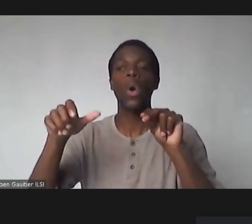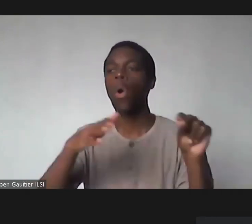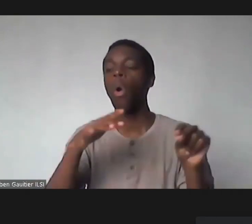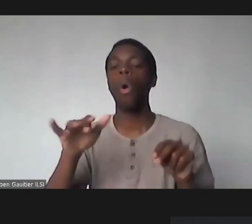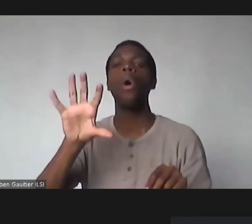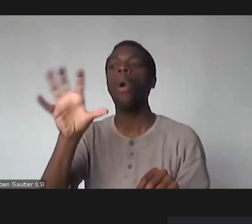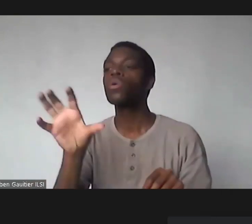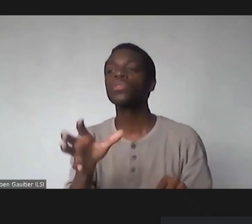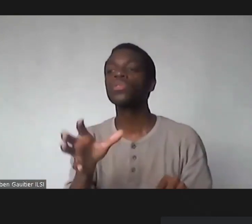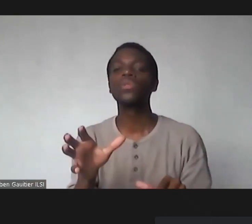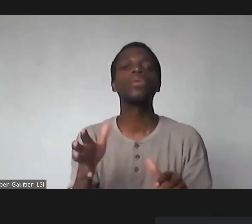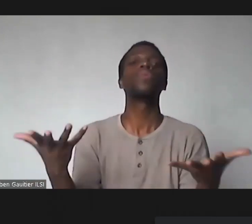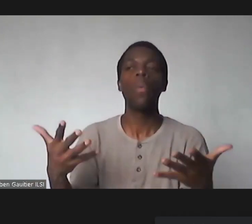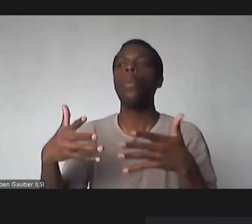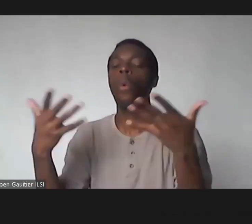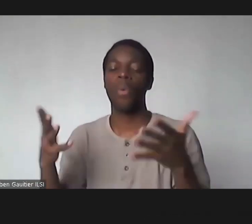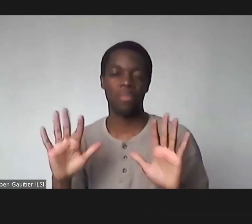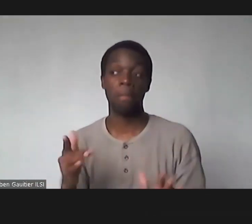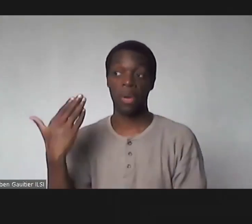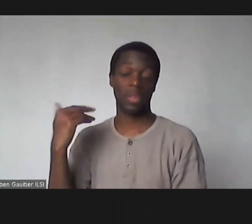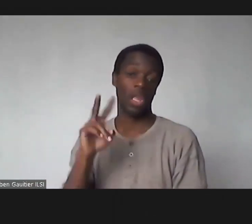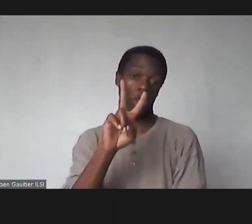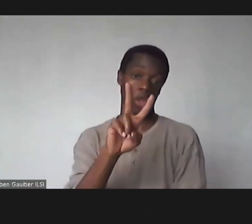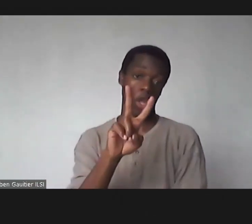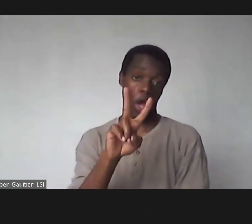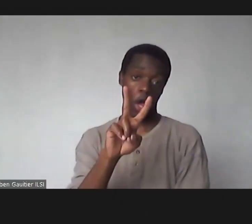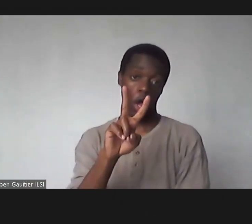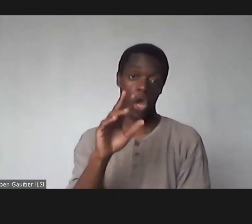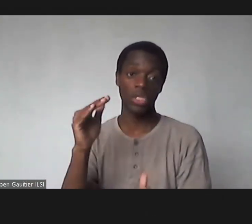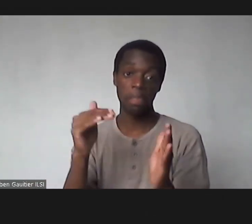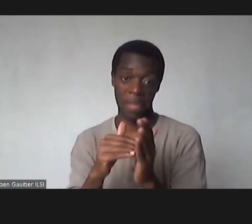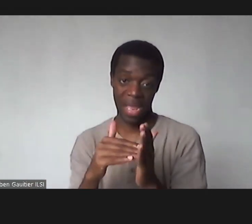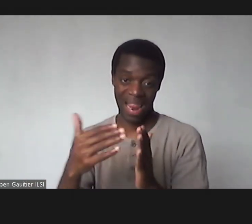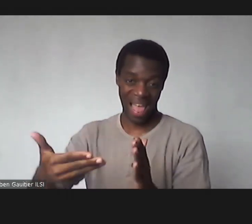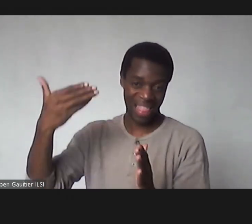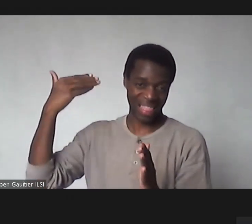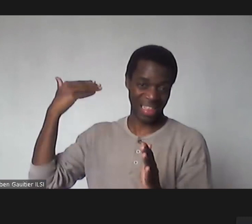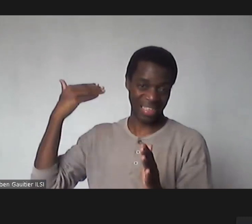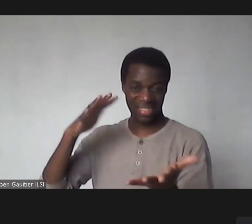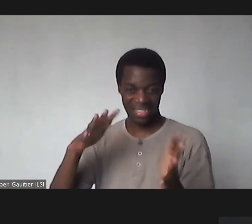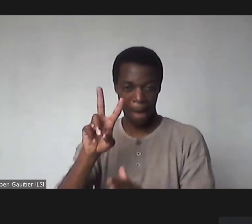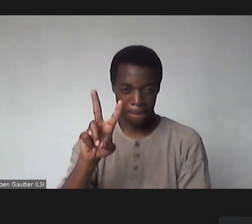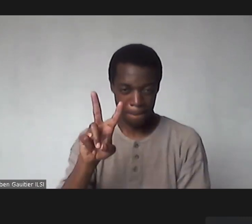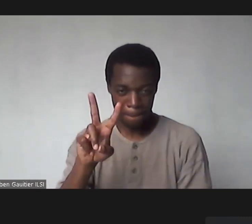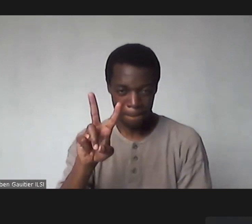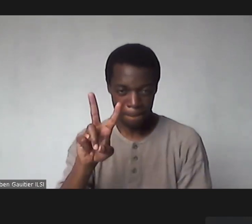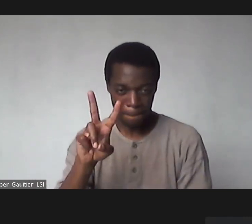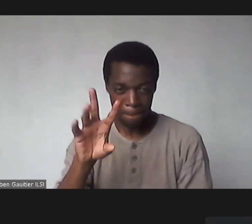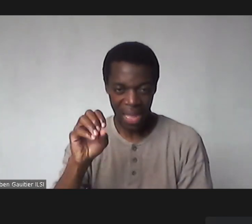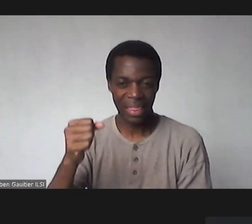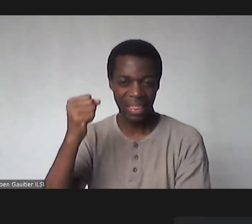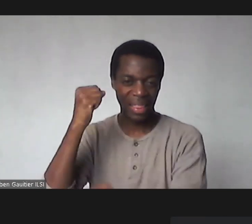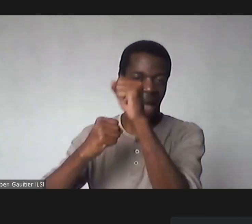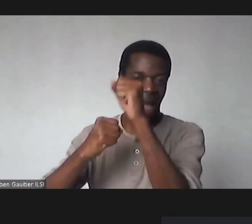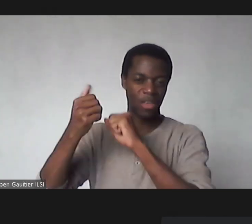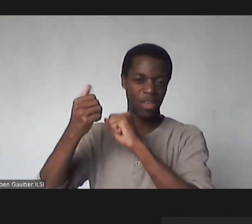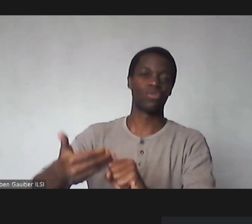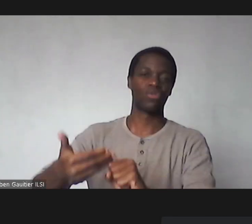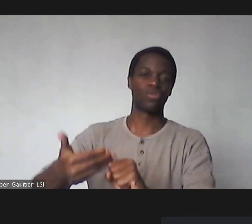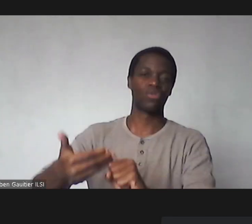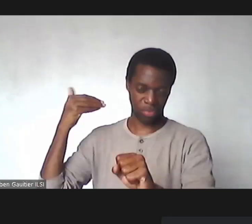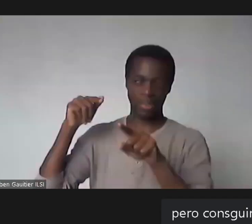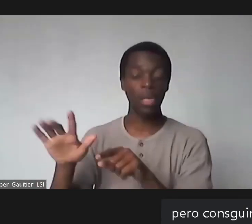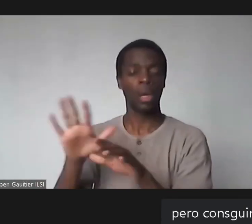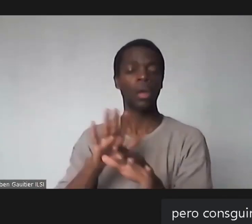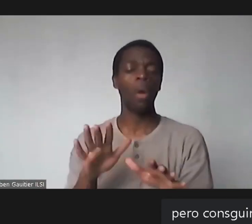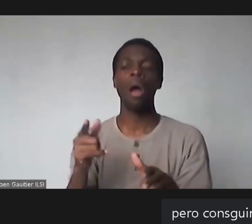que desde 2000 conseguimos tener como una graduación de esta discapacidad por la respuesta. Eso